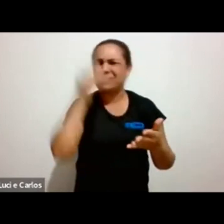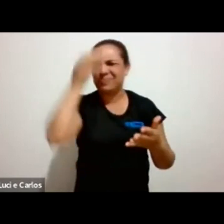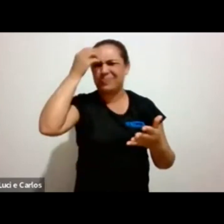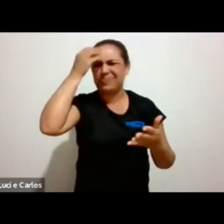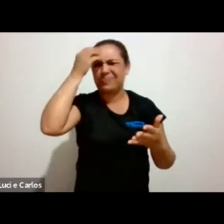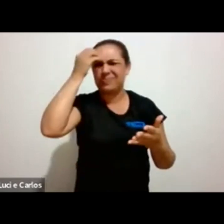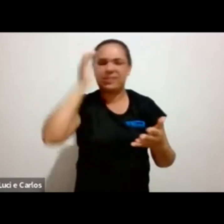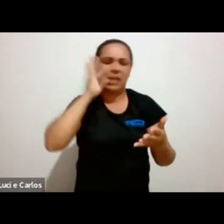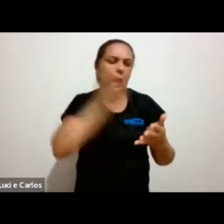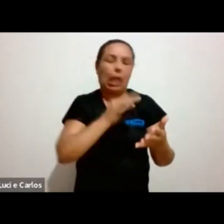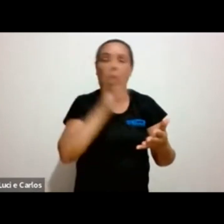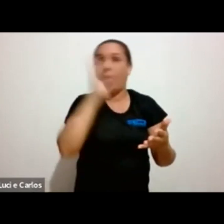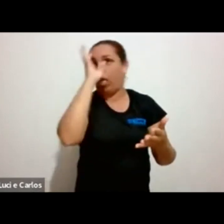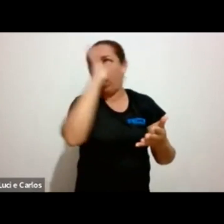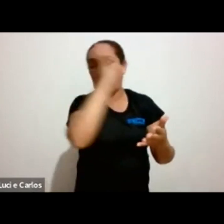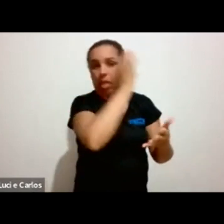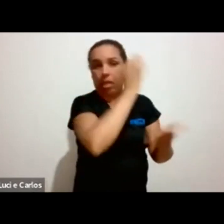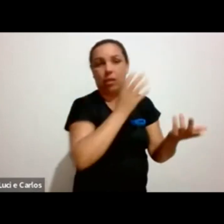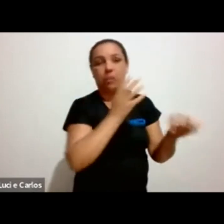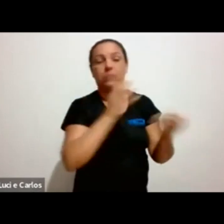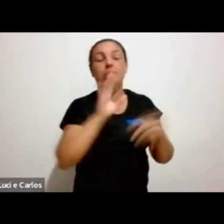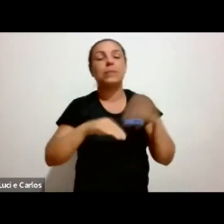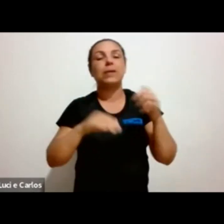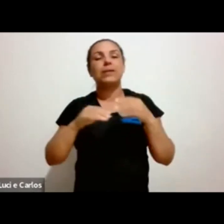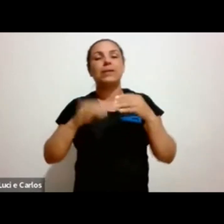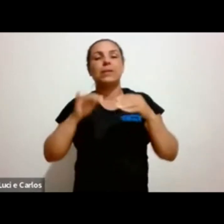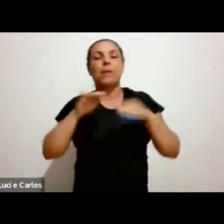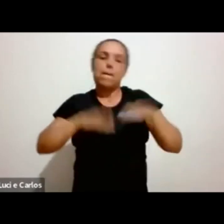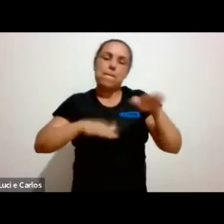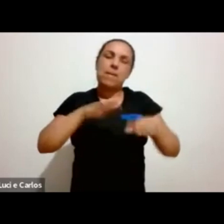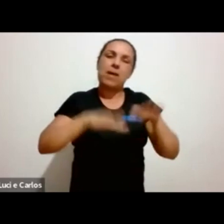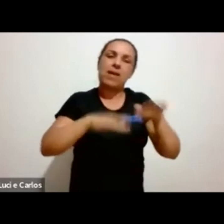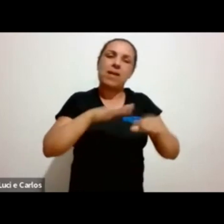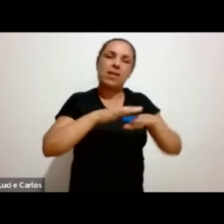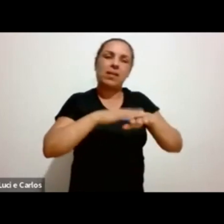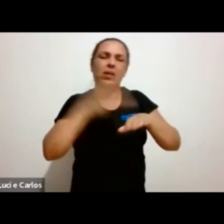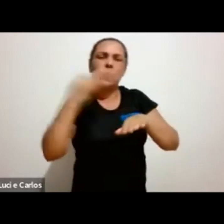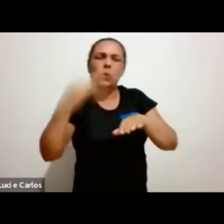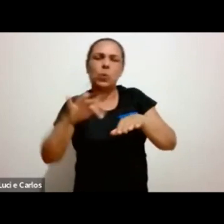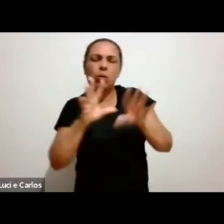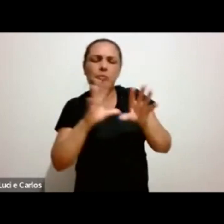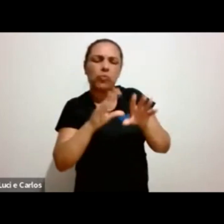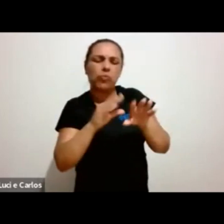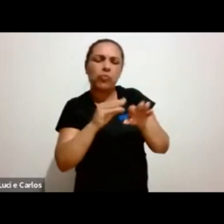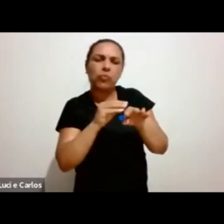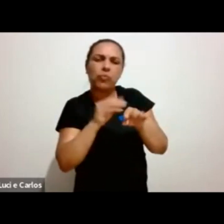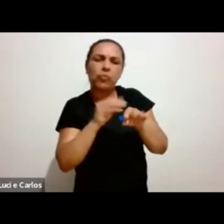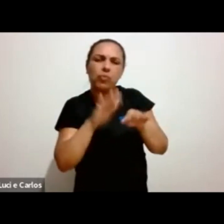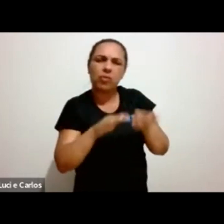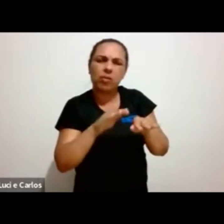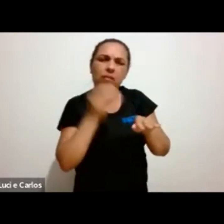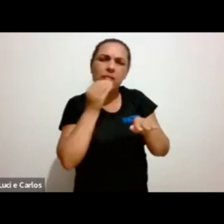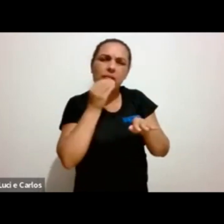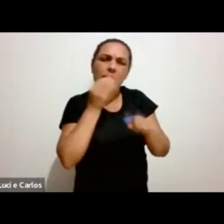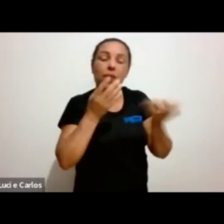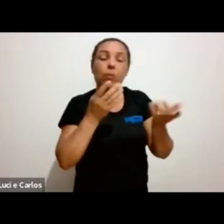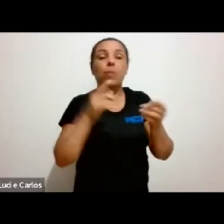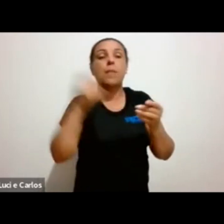formigamento, dormência, como eu já citei, dores de cabeça, alterações